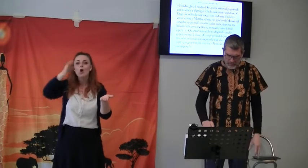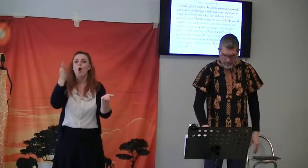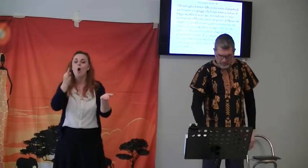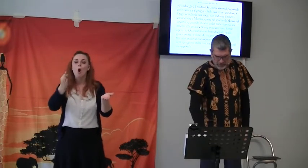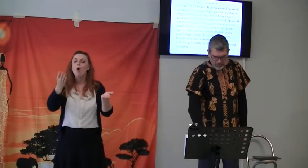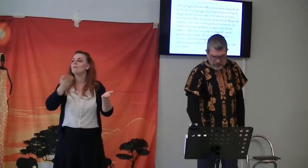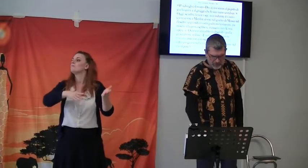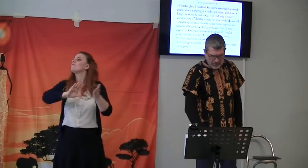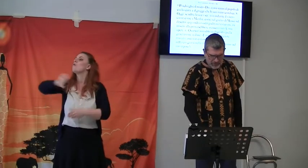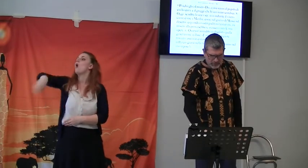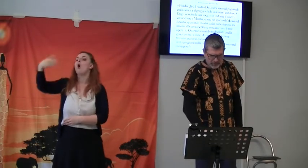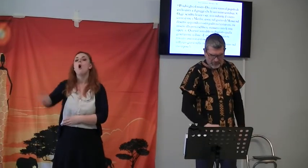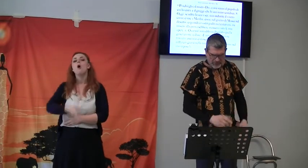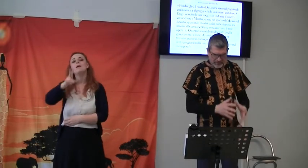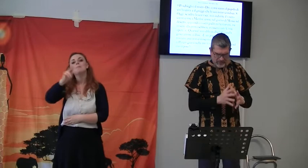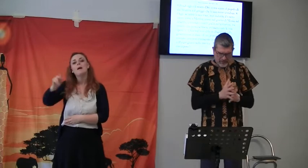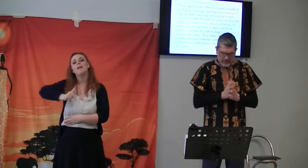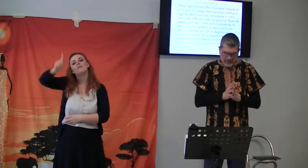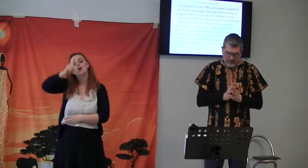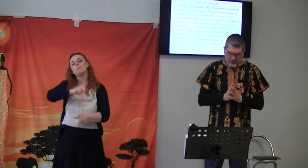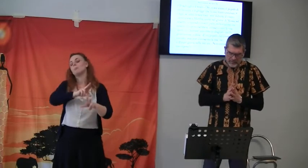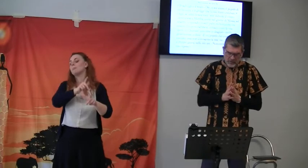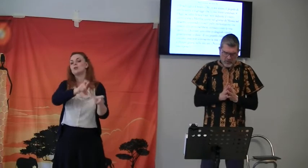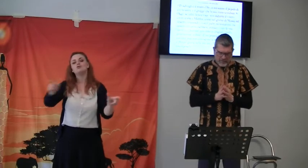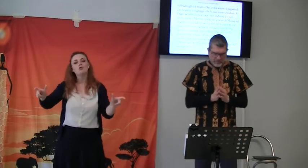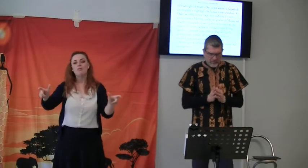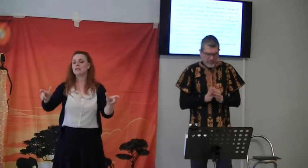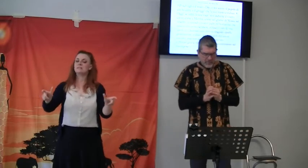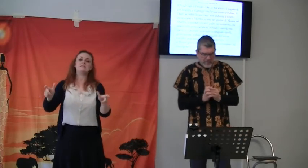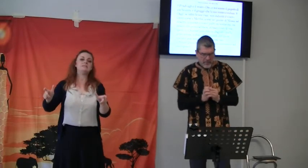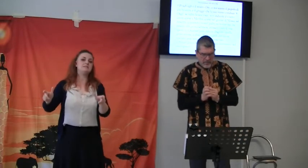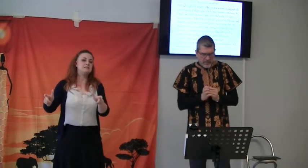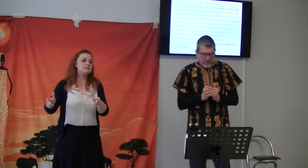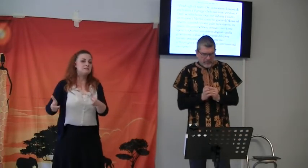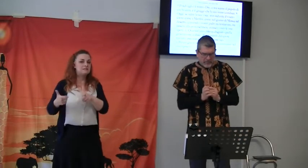Dio. Dio non è così tanto importante per noi.